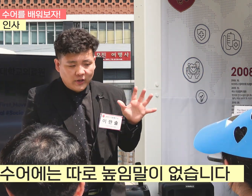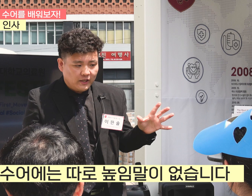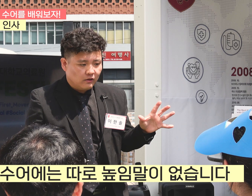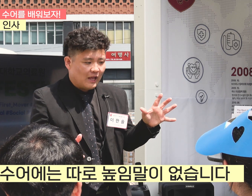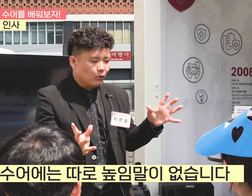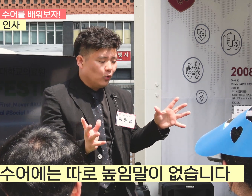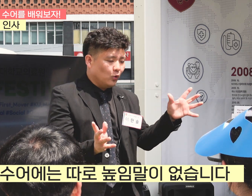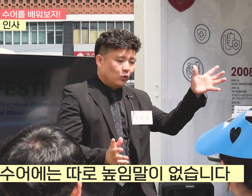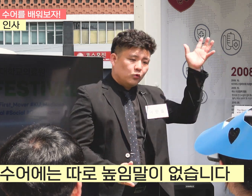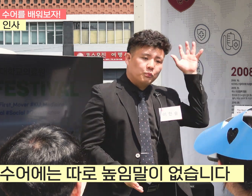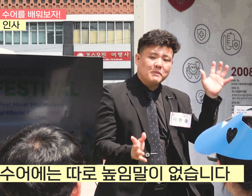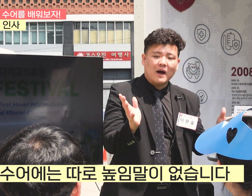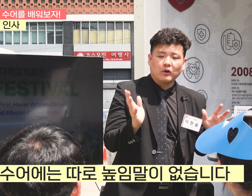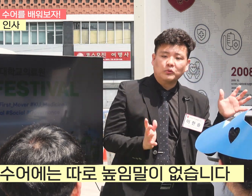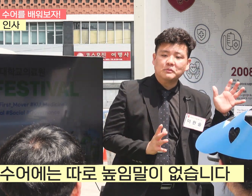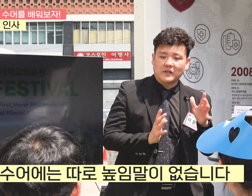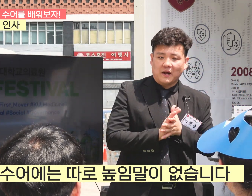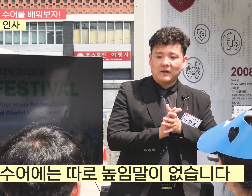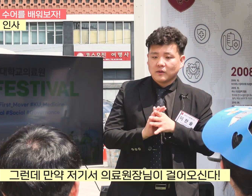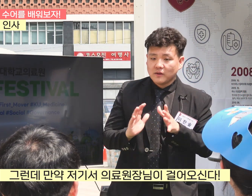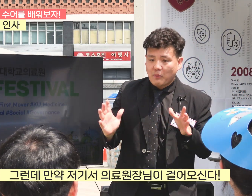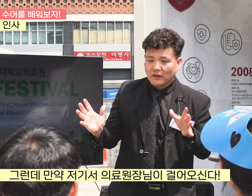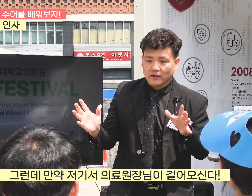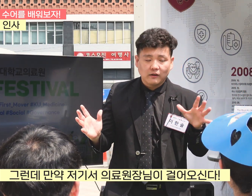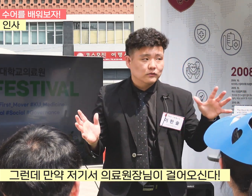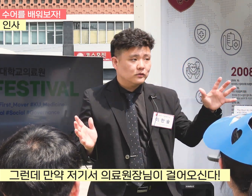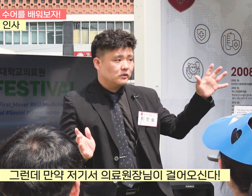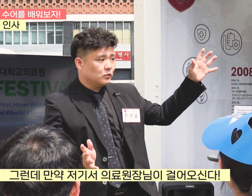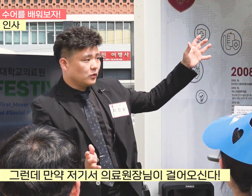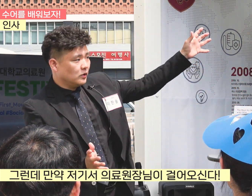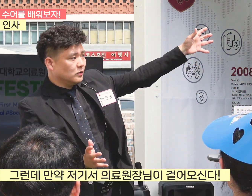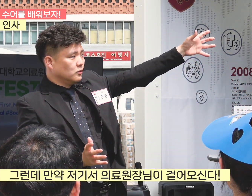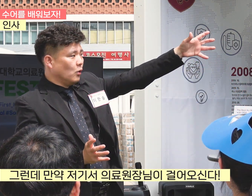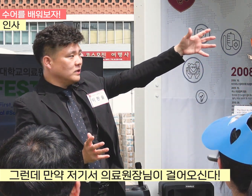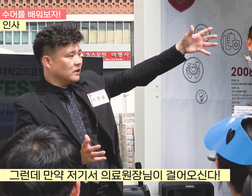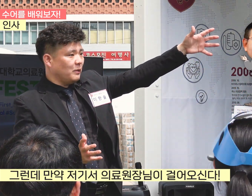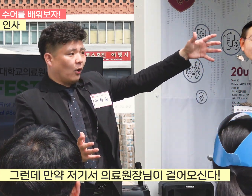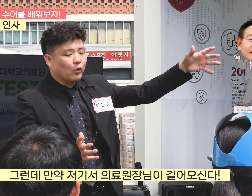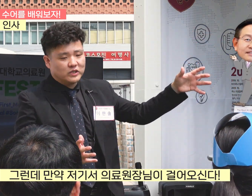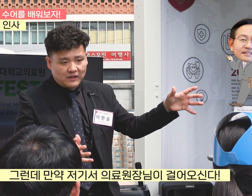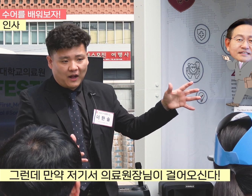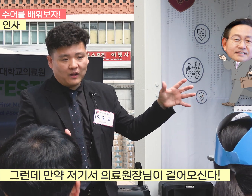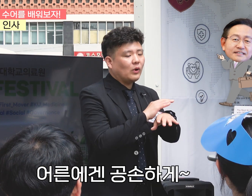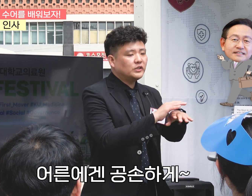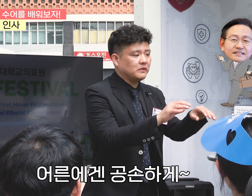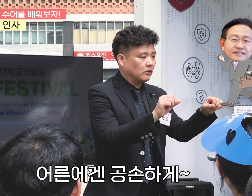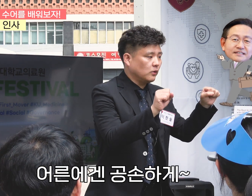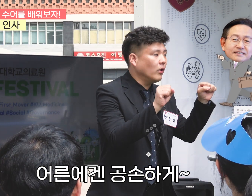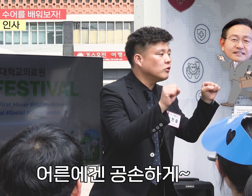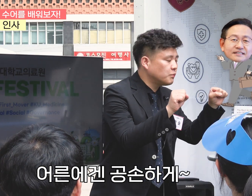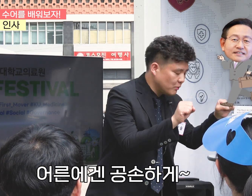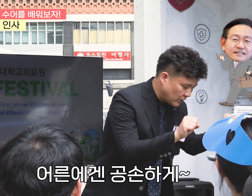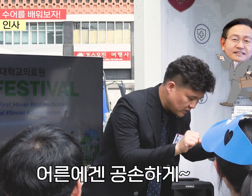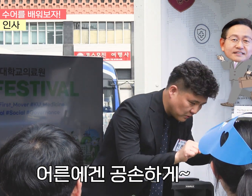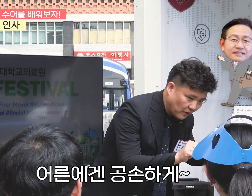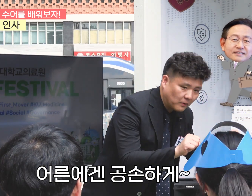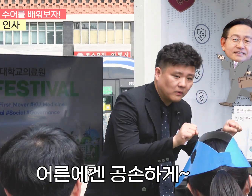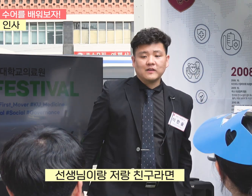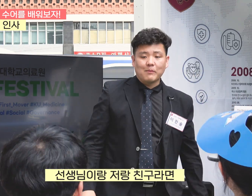수호에는 따로 높임말이 없습니다. 근데 만약 예를 들어서 지금 여기 의료원장님이 걸어오신다, 똑같습니다. 허리를 굽히면서 하시면 돼요. 근데